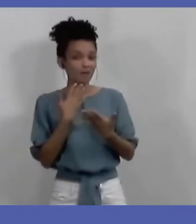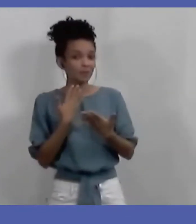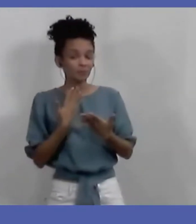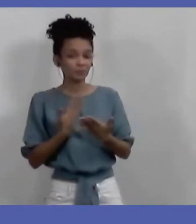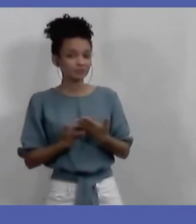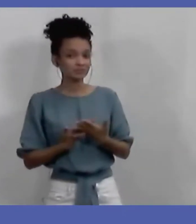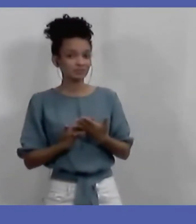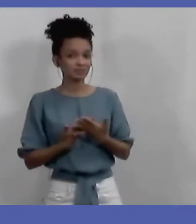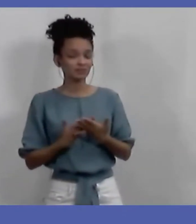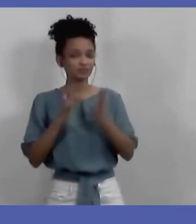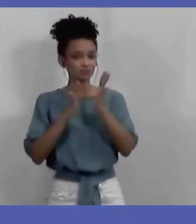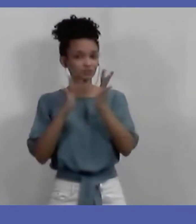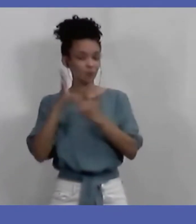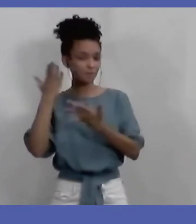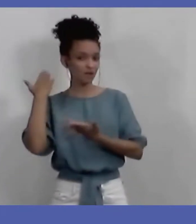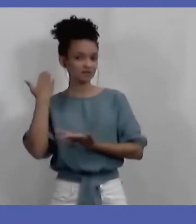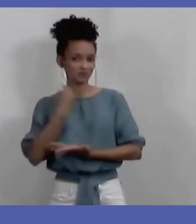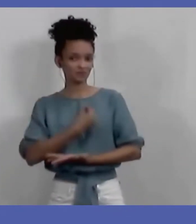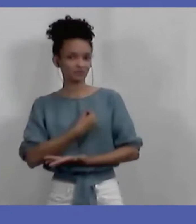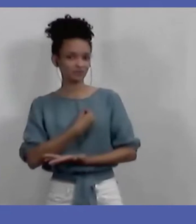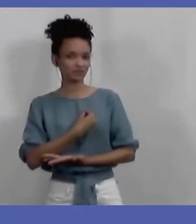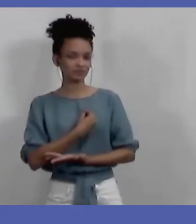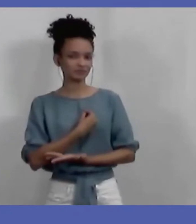né? Vamos ver,